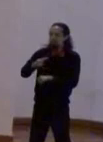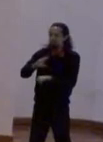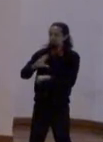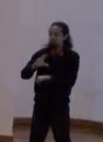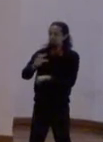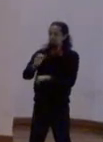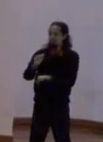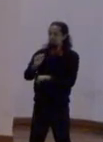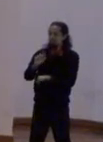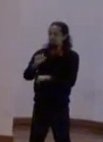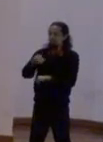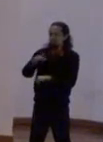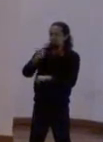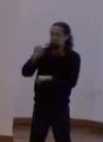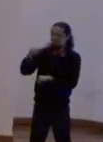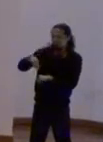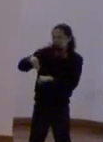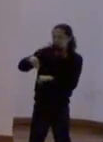Vieira